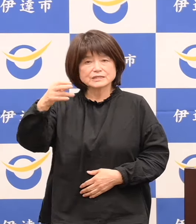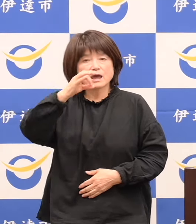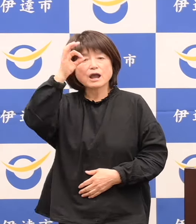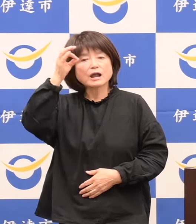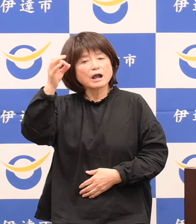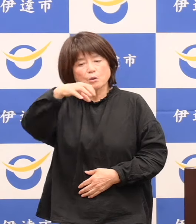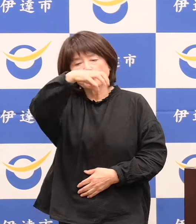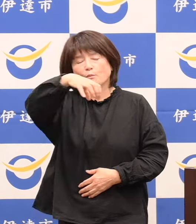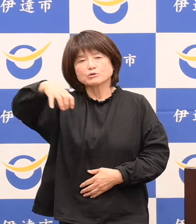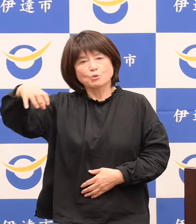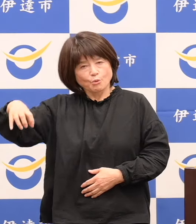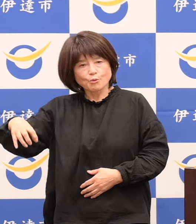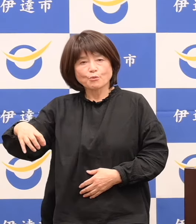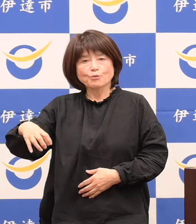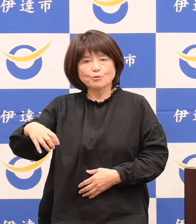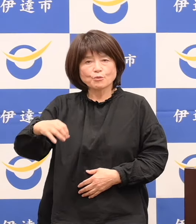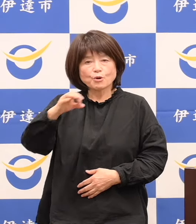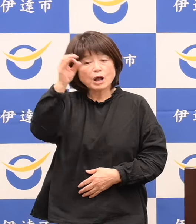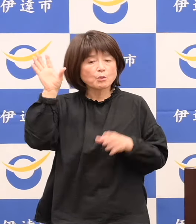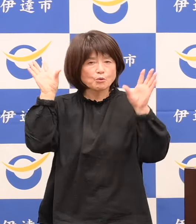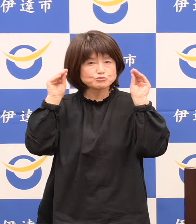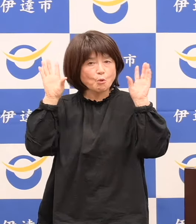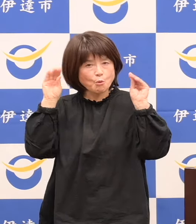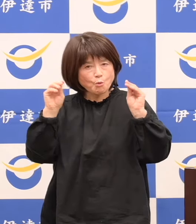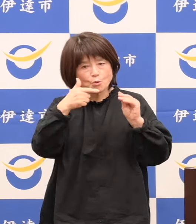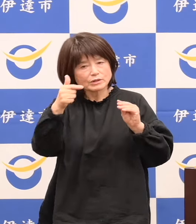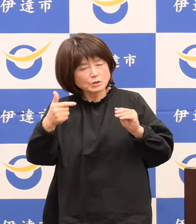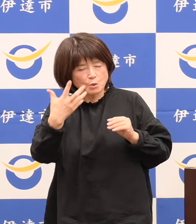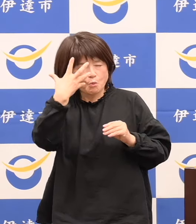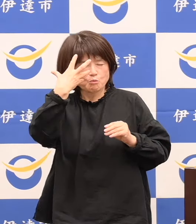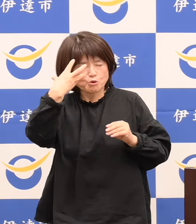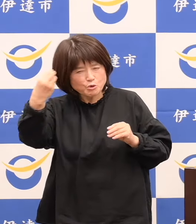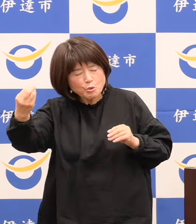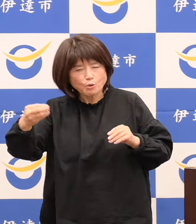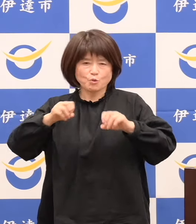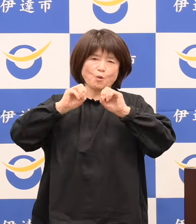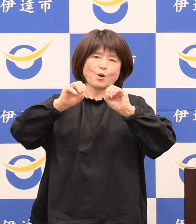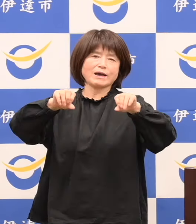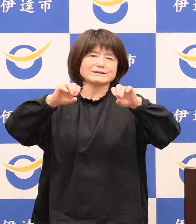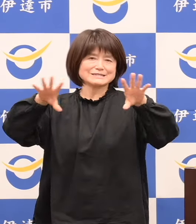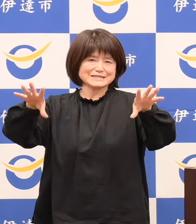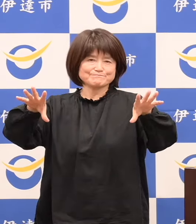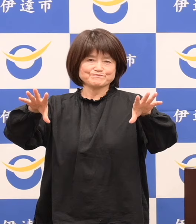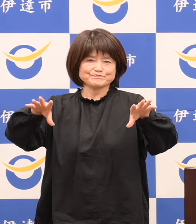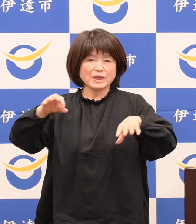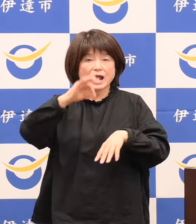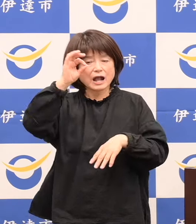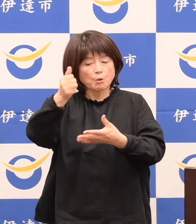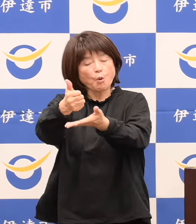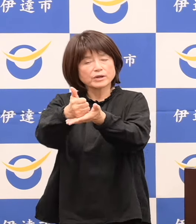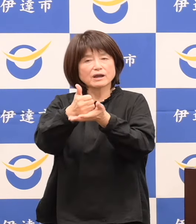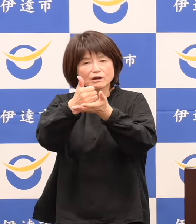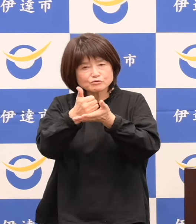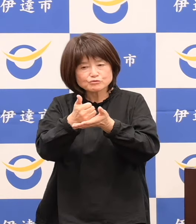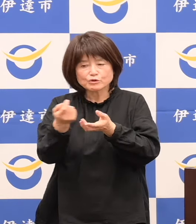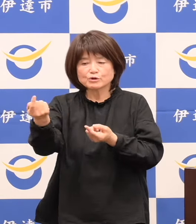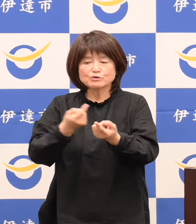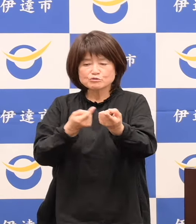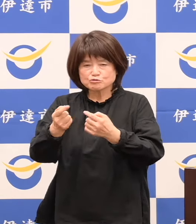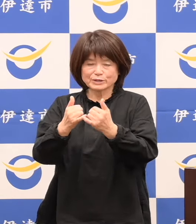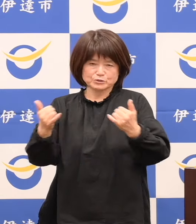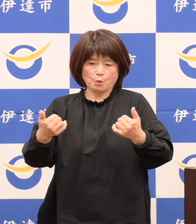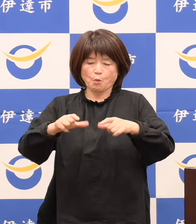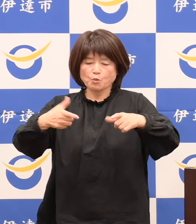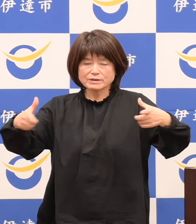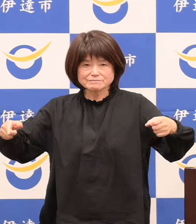光資源、そして観光情報などの魅力を広く発信をし、観光誘客交流人口の増加につ